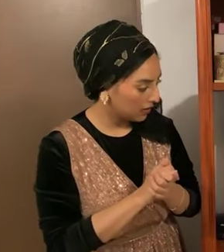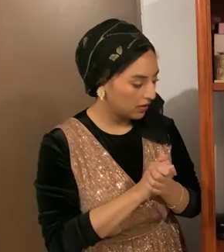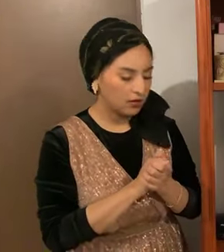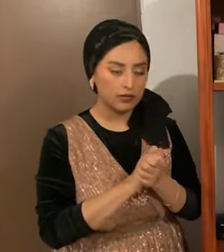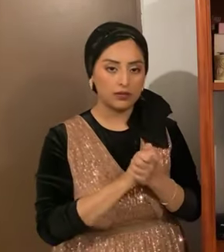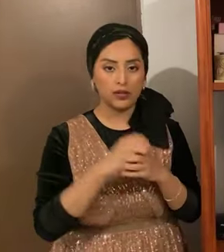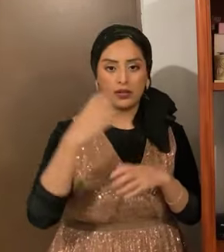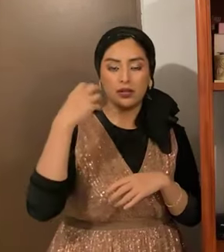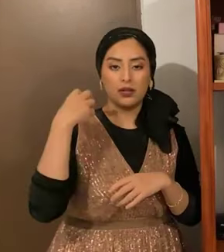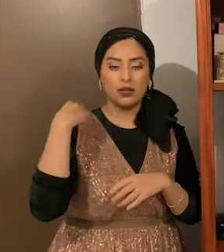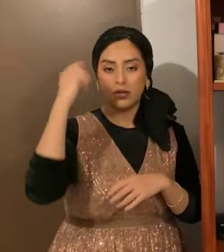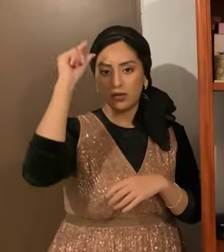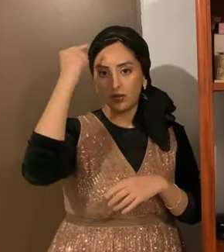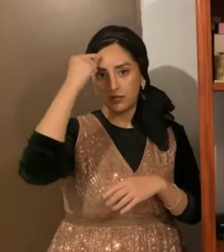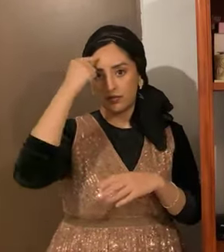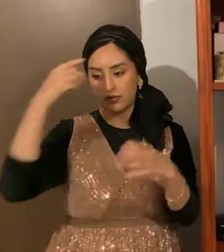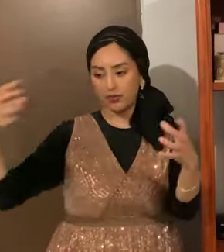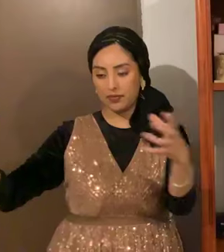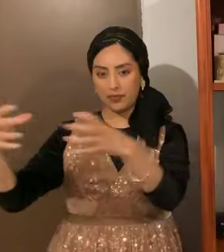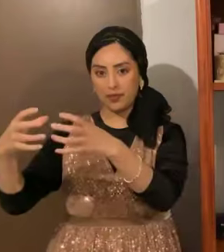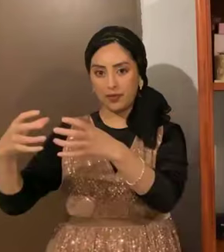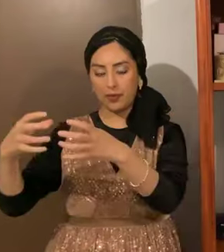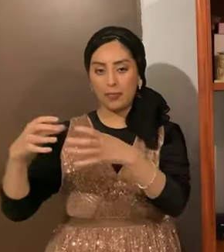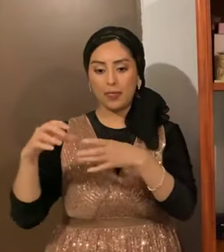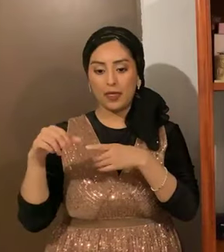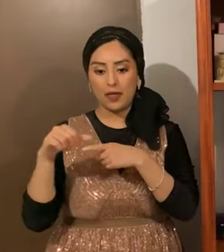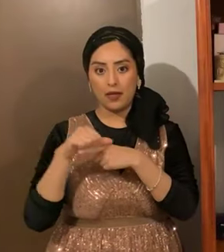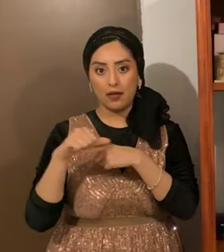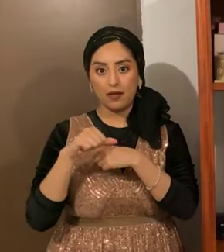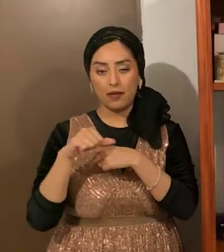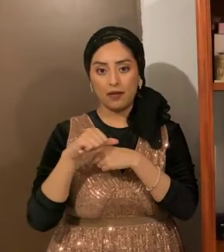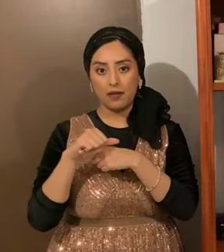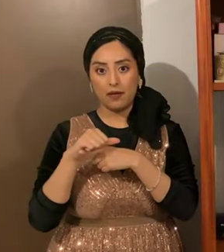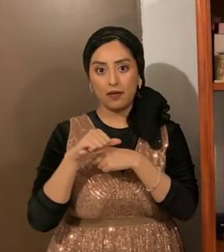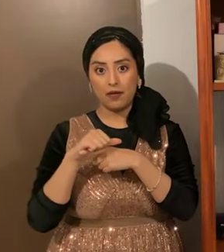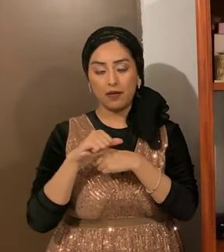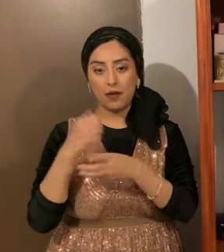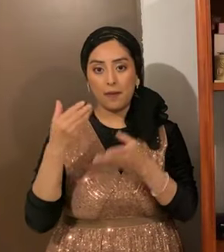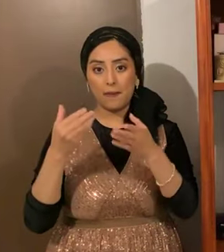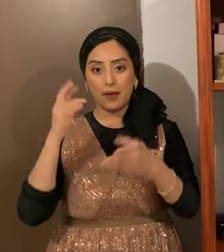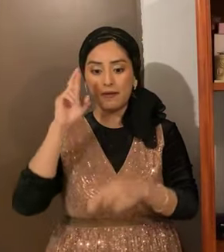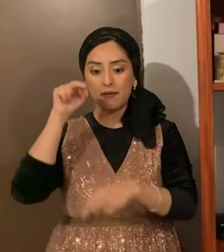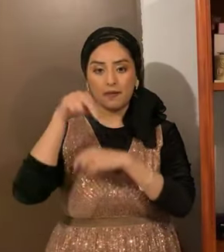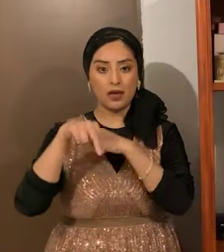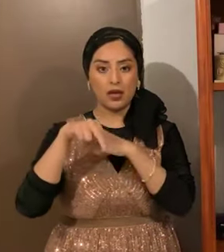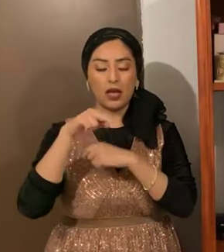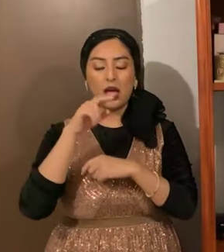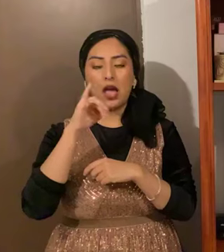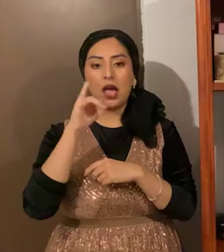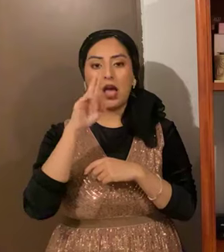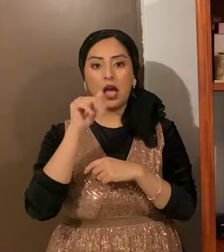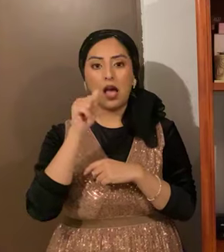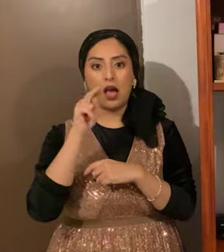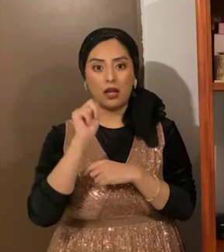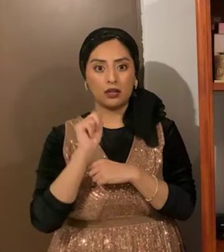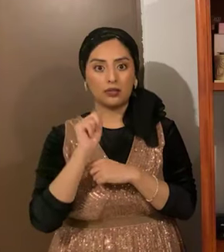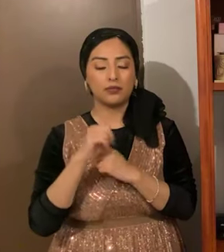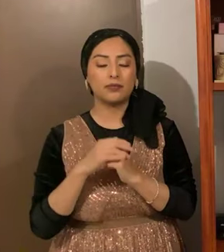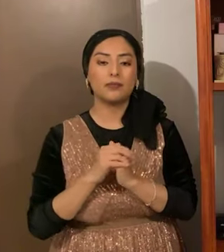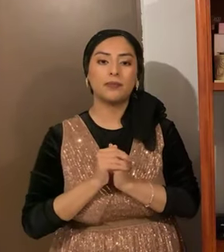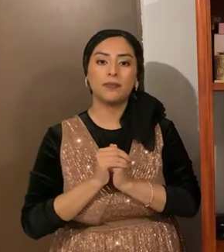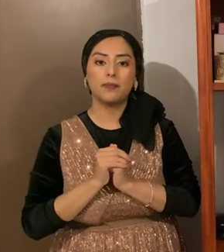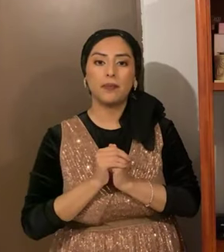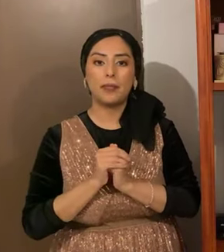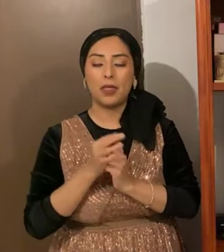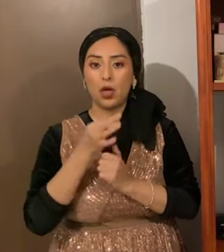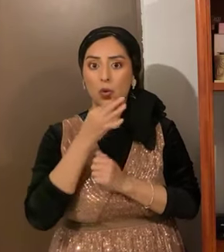Diputados y Senadores, como parte de los preparativos defensivos para un posible ataque a Irán. Es decir, ya